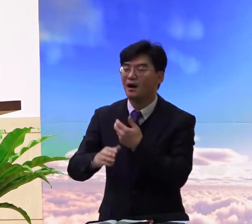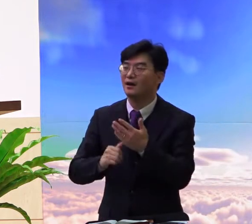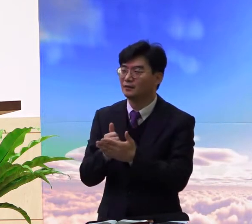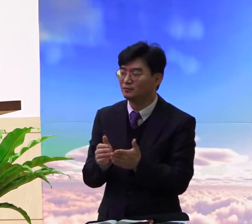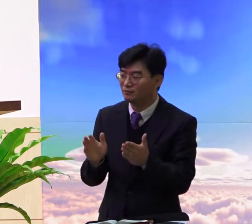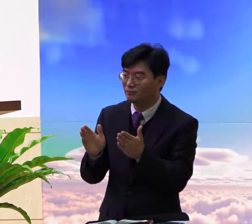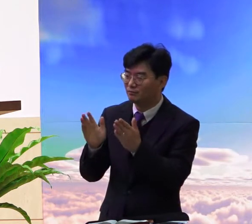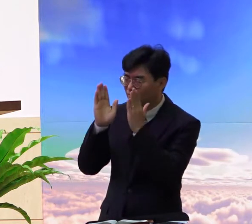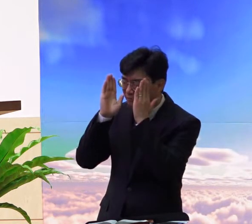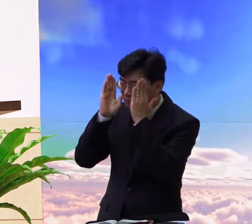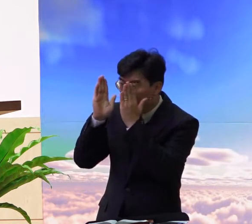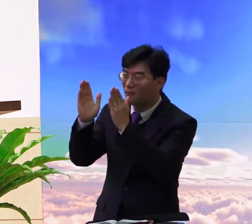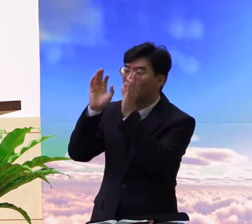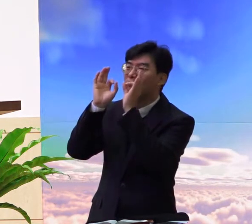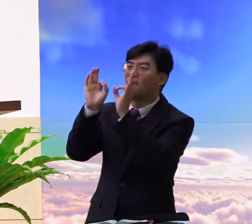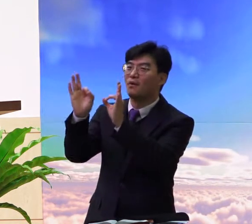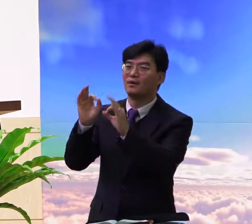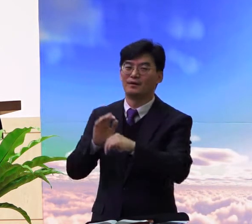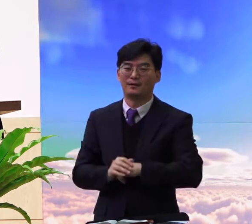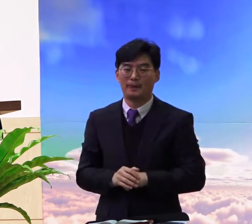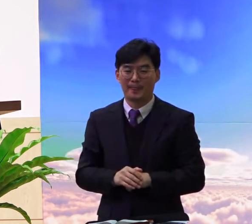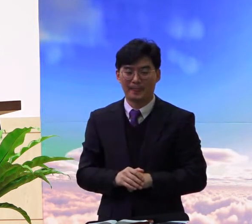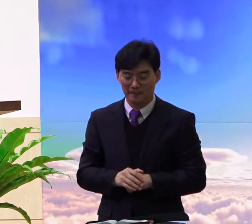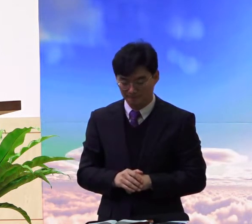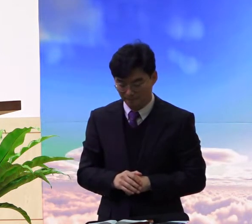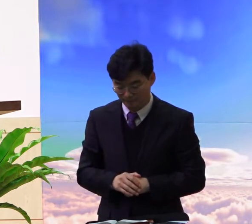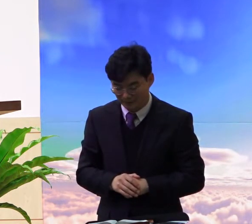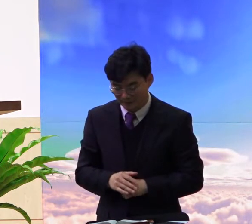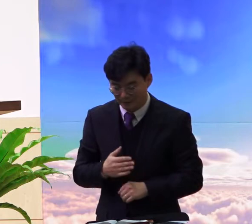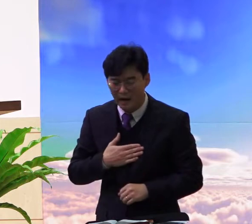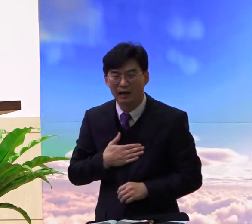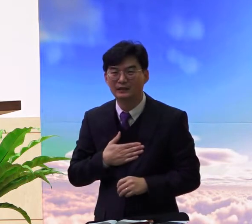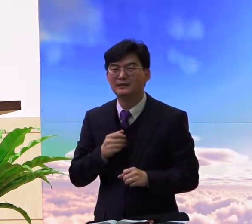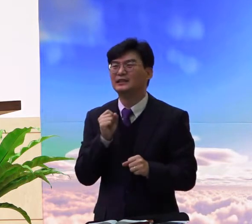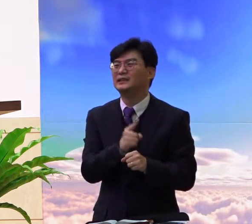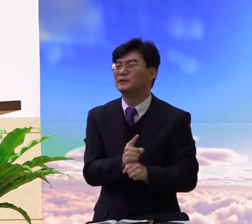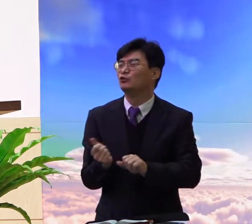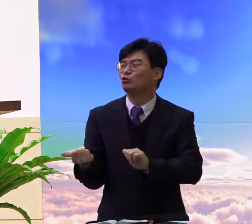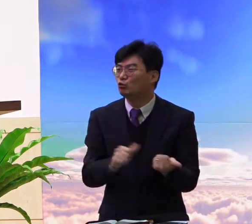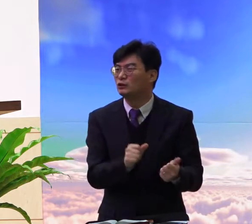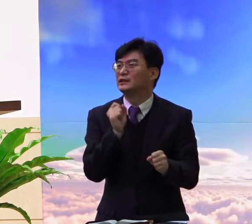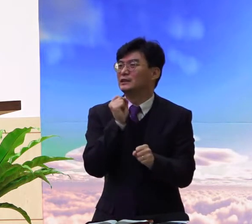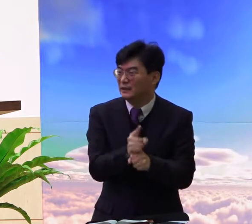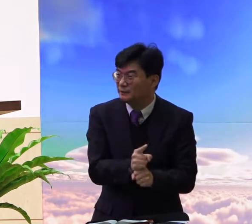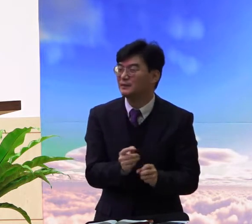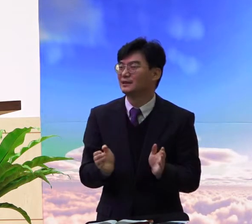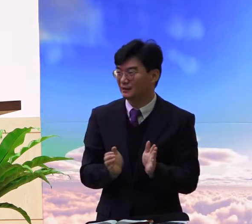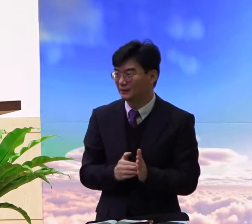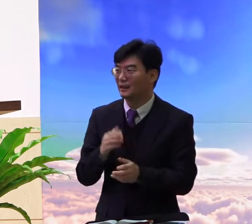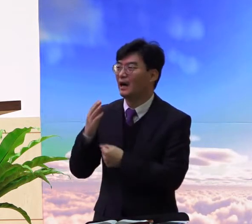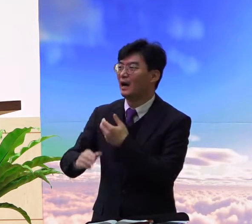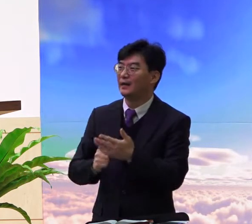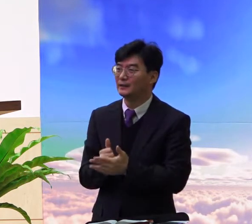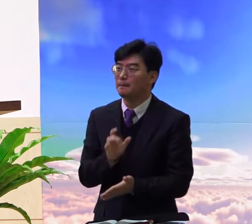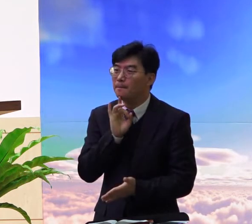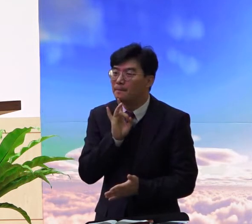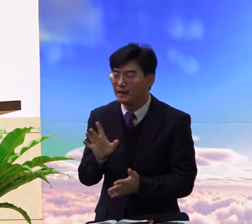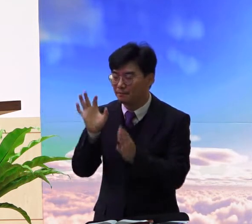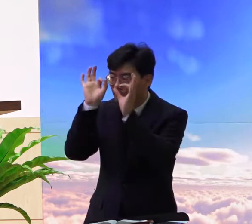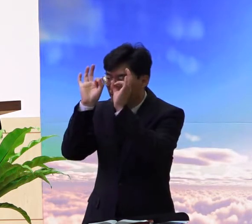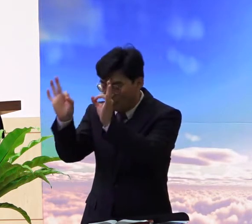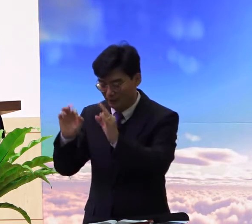살려주셨습니다. 생명이 땅에 엎어진 것 같고 이미 죽은 지 오래된 사람같이 느껴지고 온통 어두운